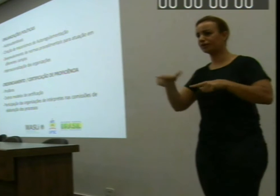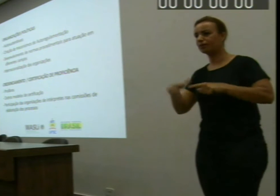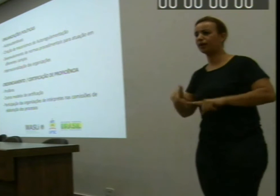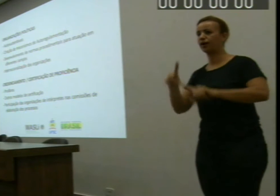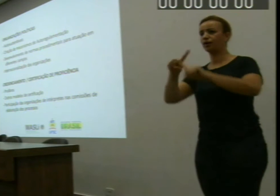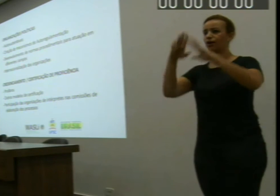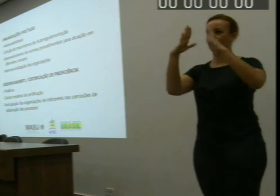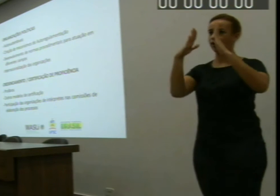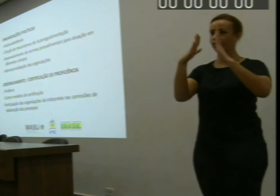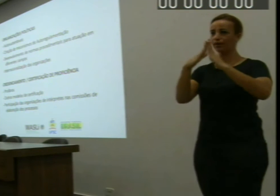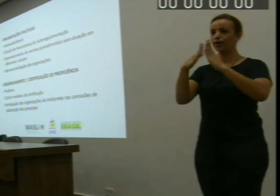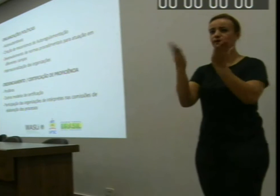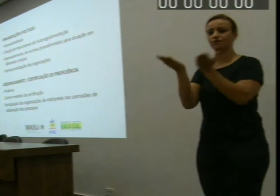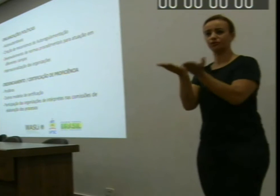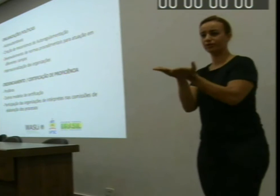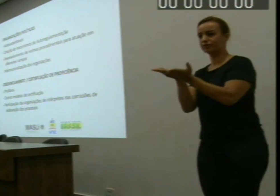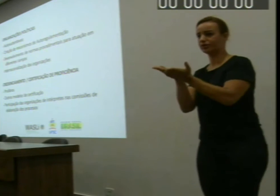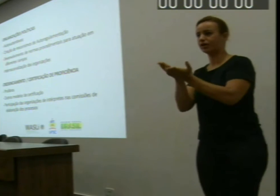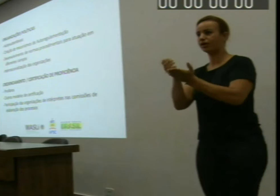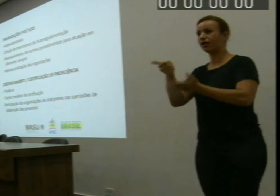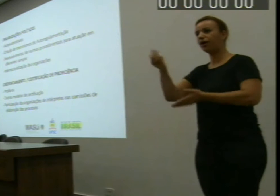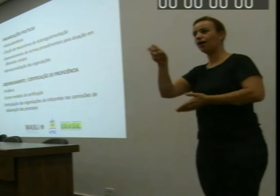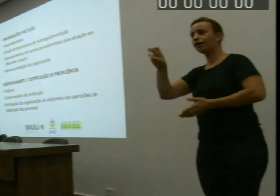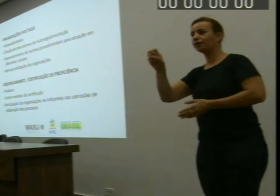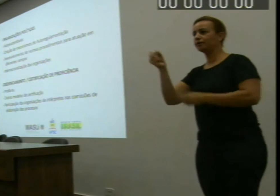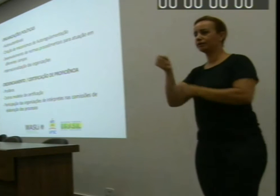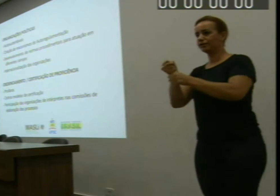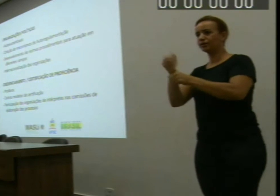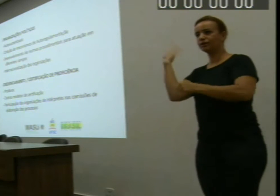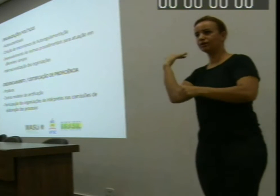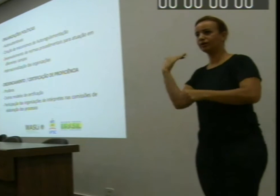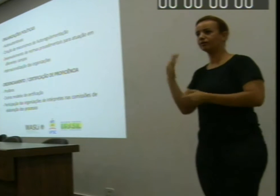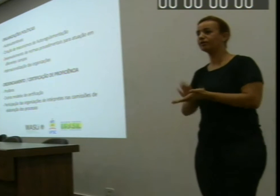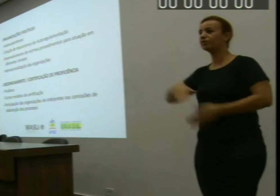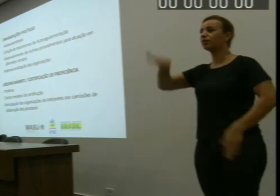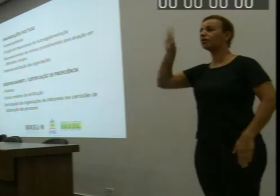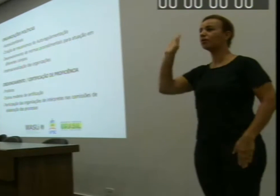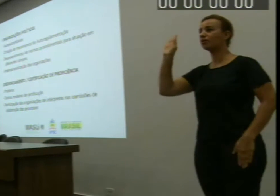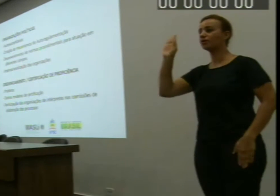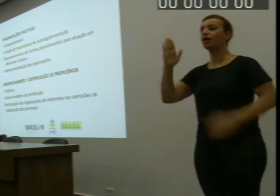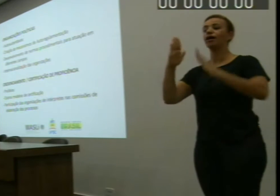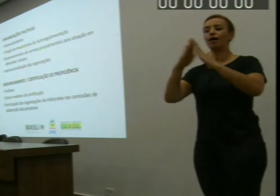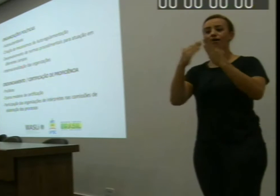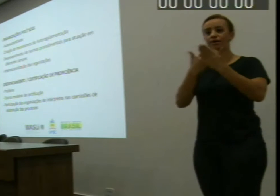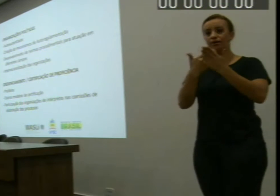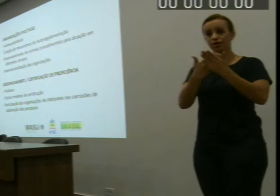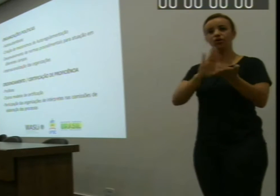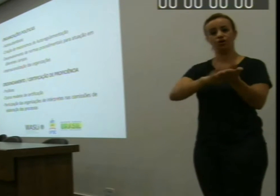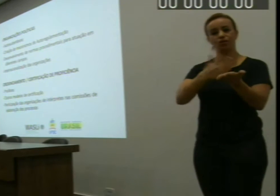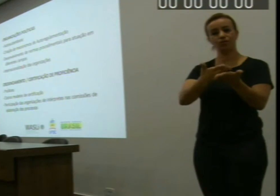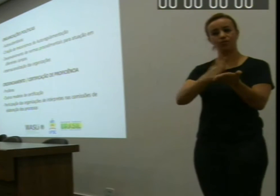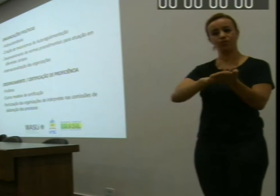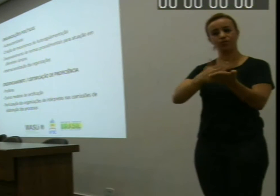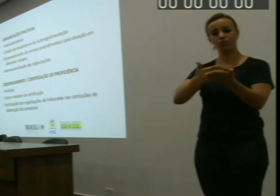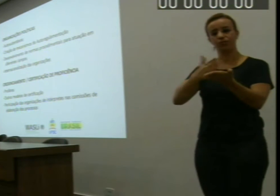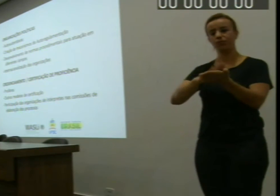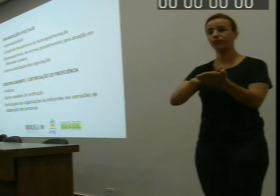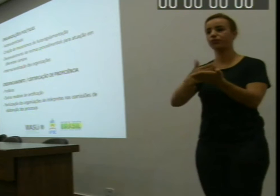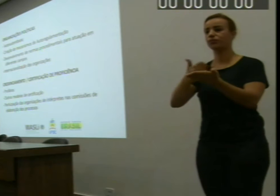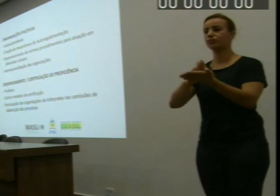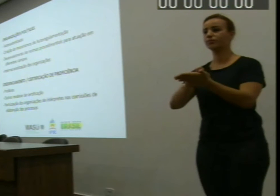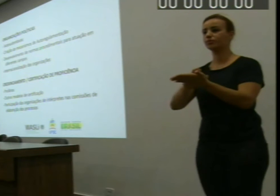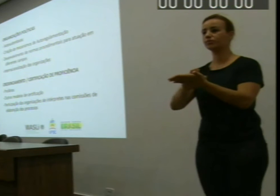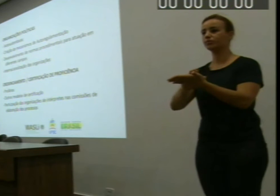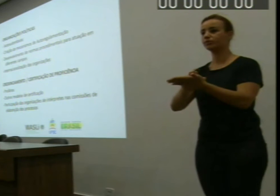15 um pouco mais para atrás 15 anos trabalhavam em igrejas como voluntários e trabalhavam nas escolas como intérpretes né a isso já é